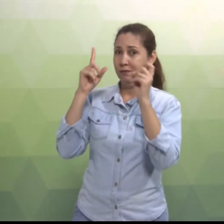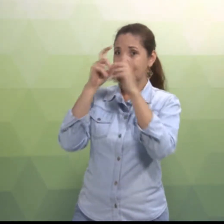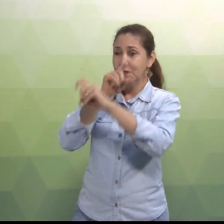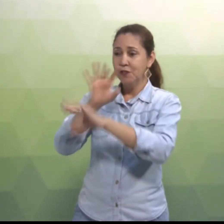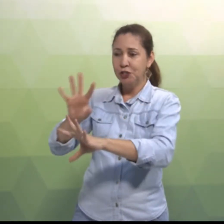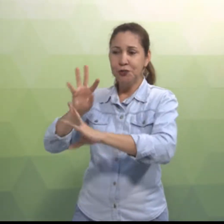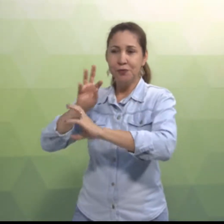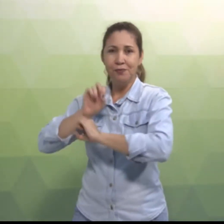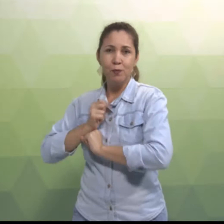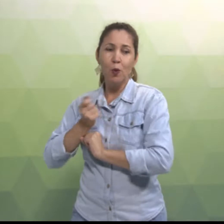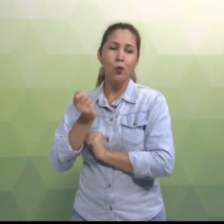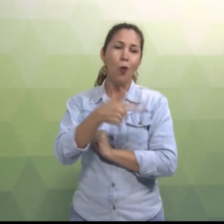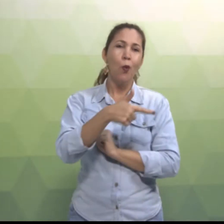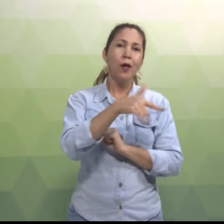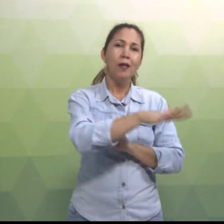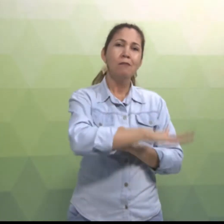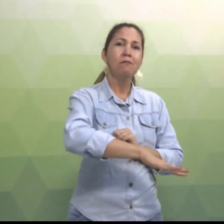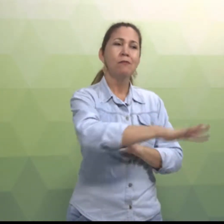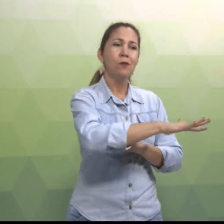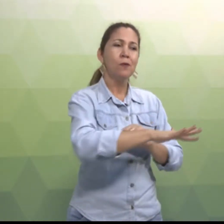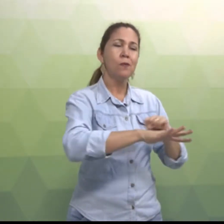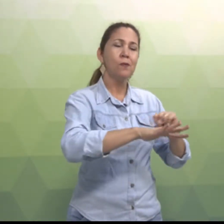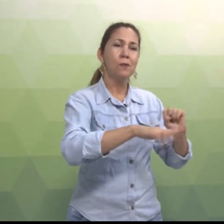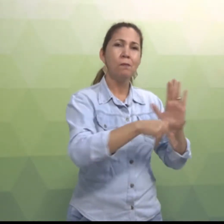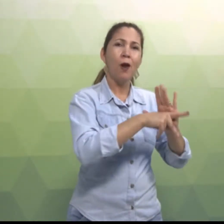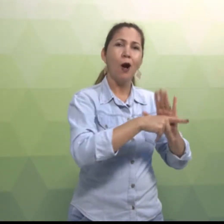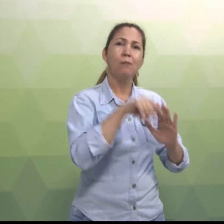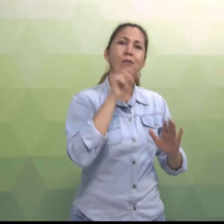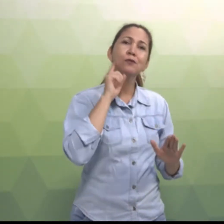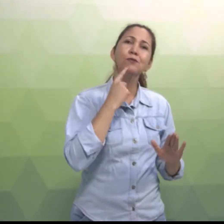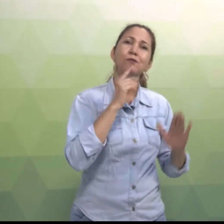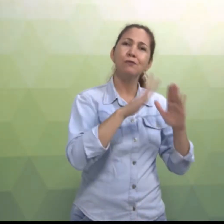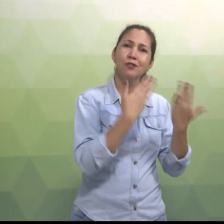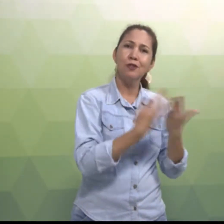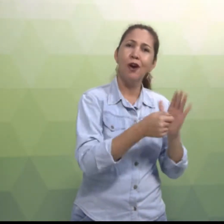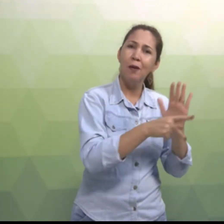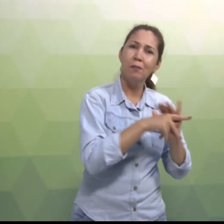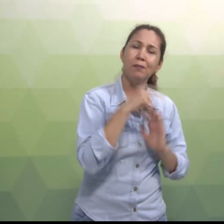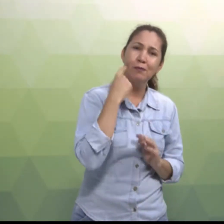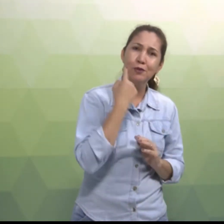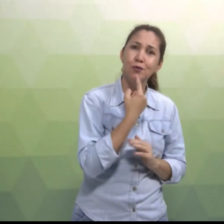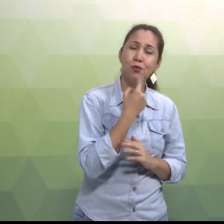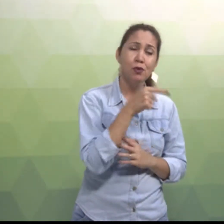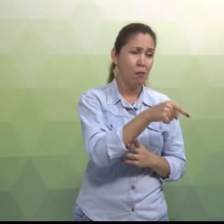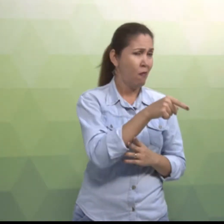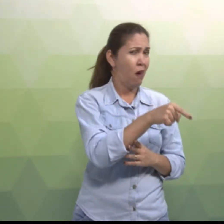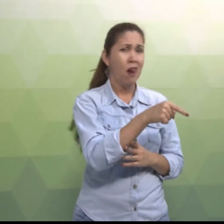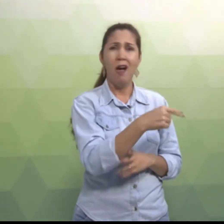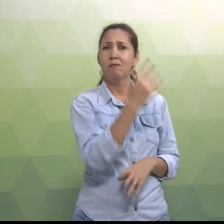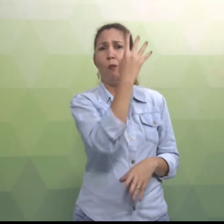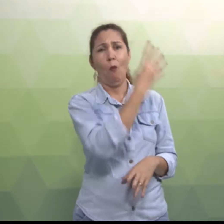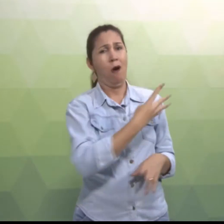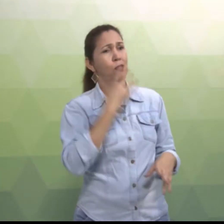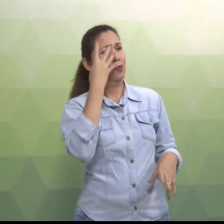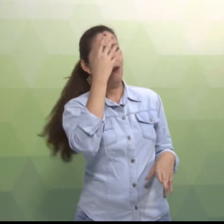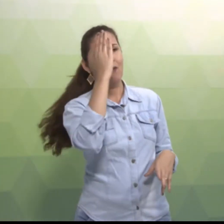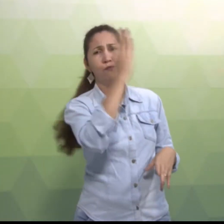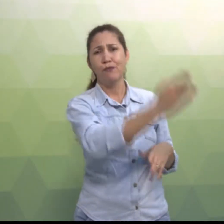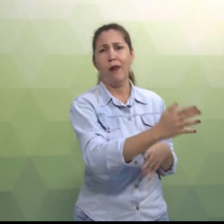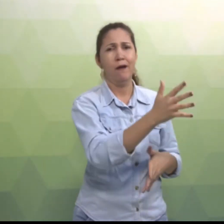ele adquirir todo esse conhecimento. Já na escola para surdos, ali são 4 horas direto de